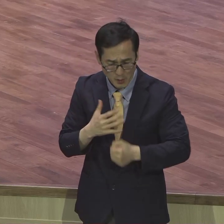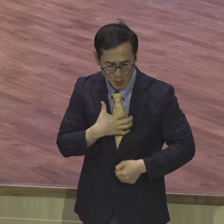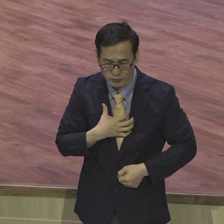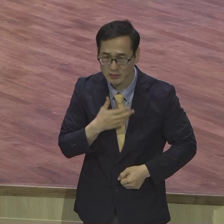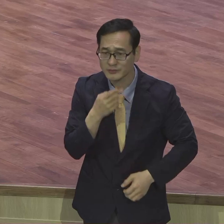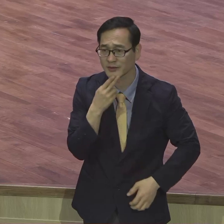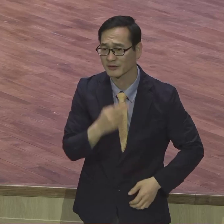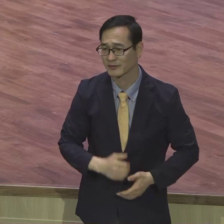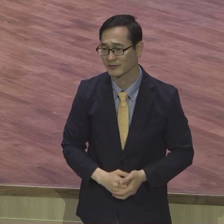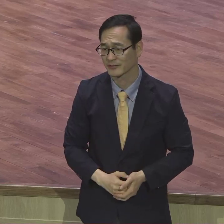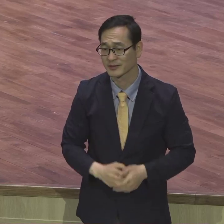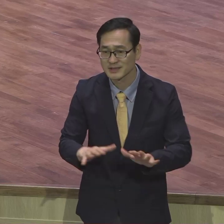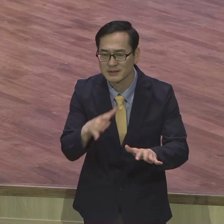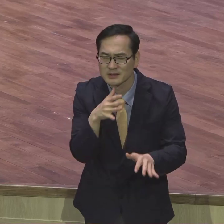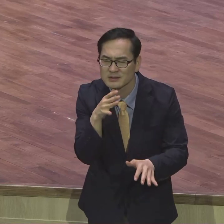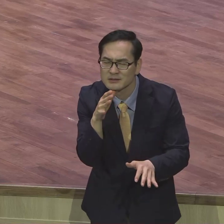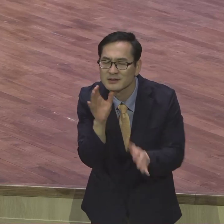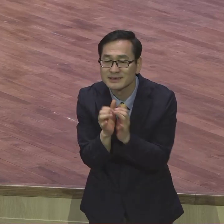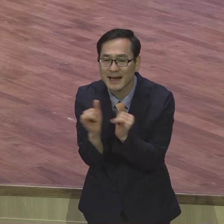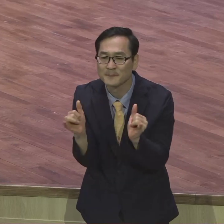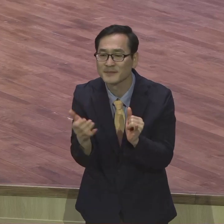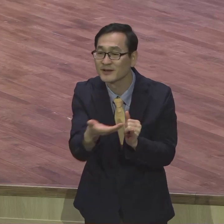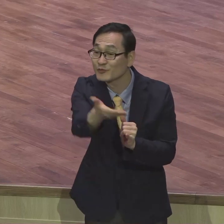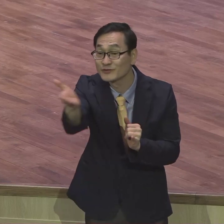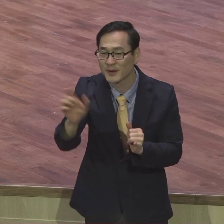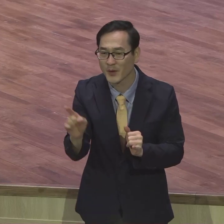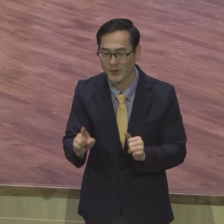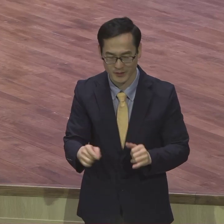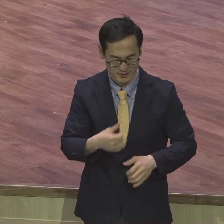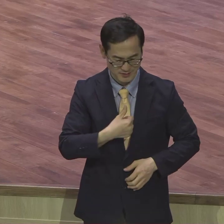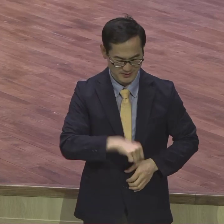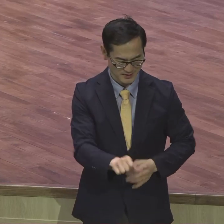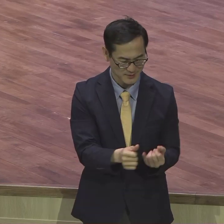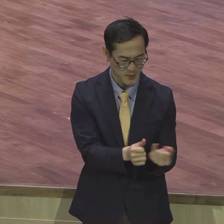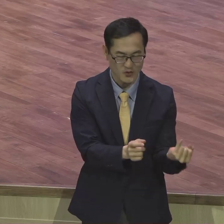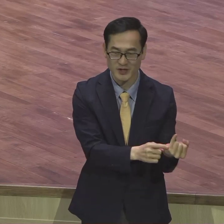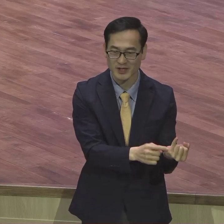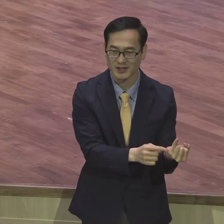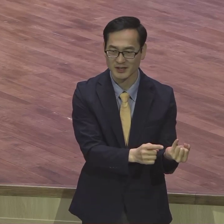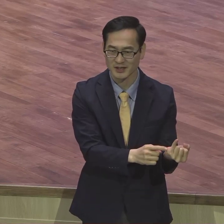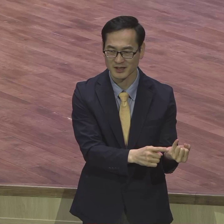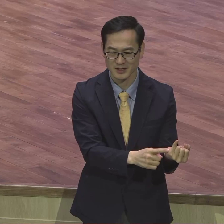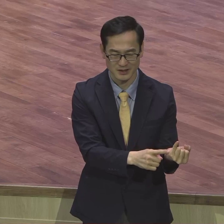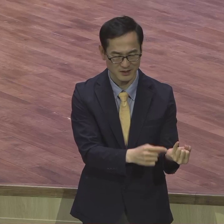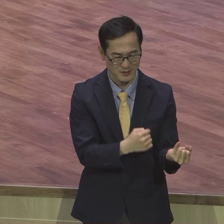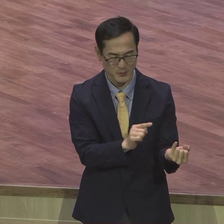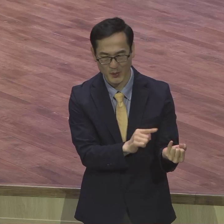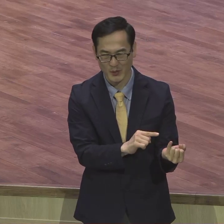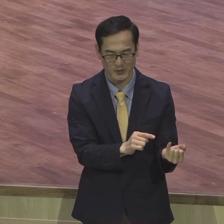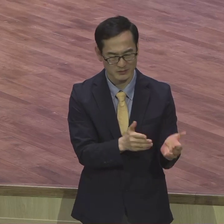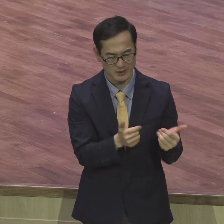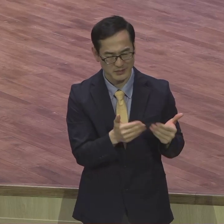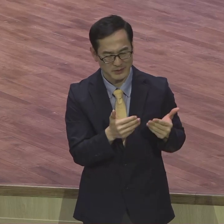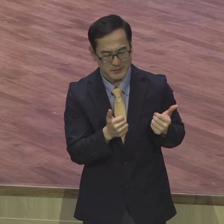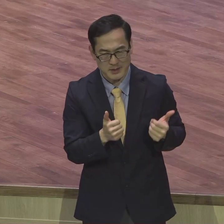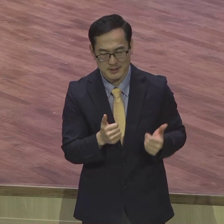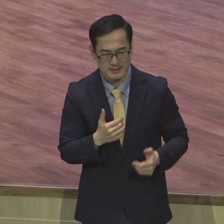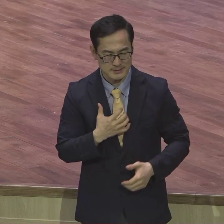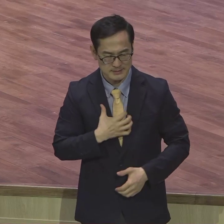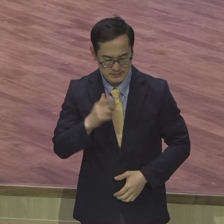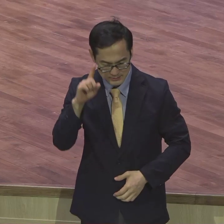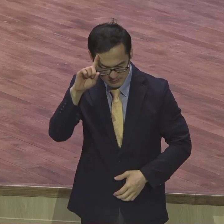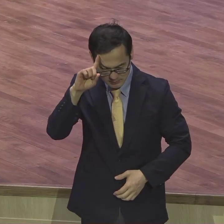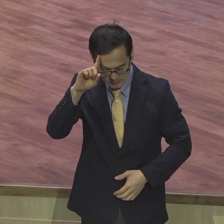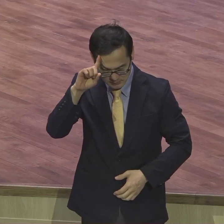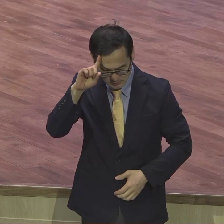맨우리가 좀 속 새긴다고 사이가 좀 습습하게 한다고 그것 때문에